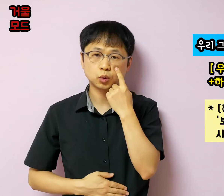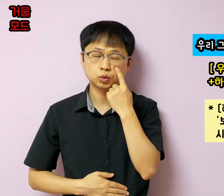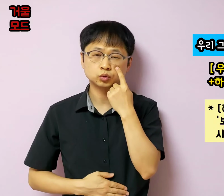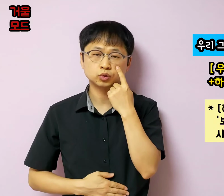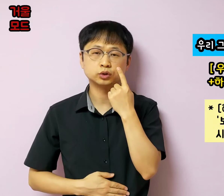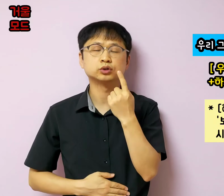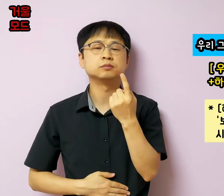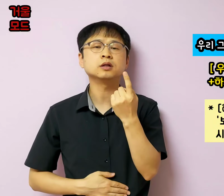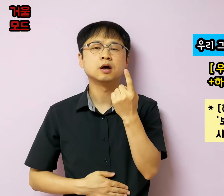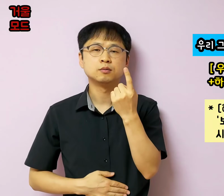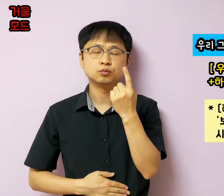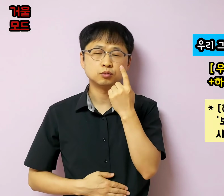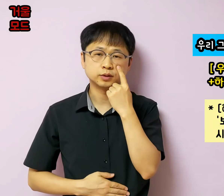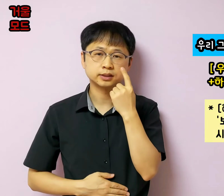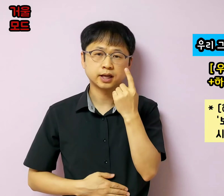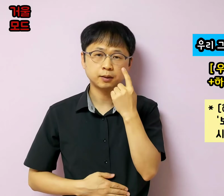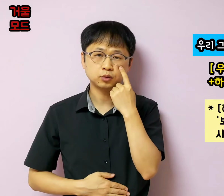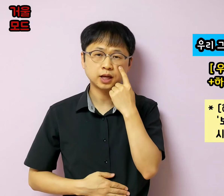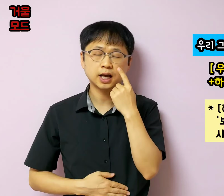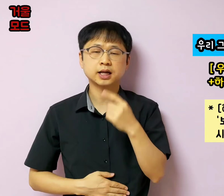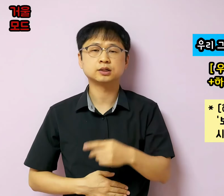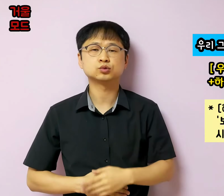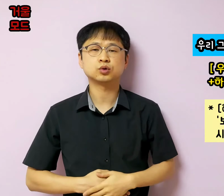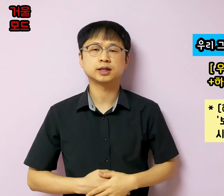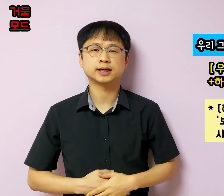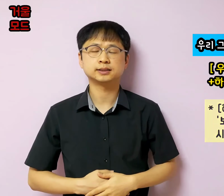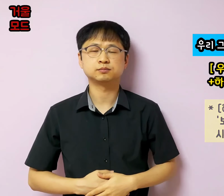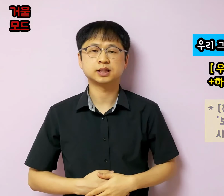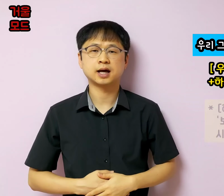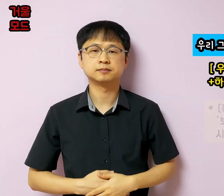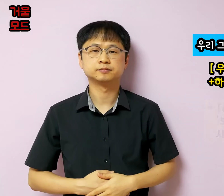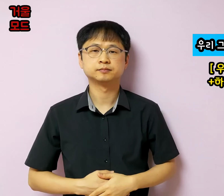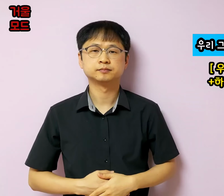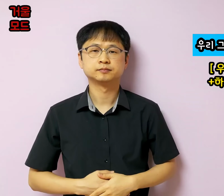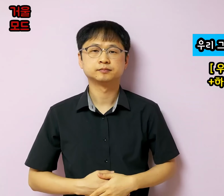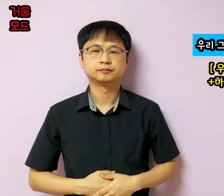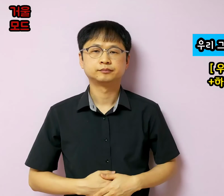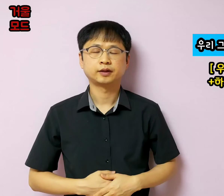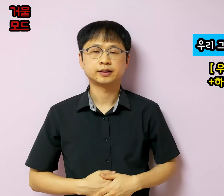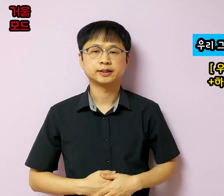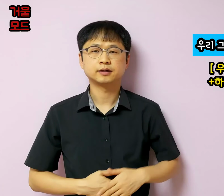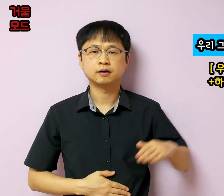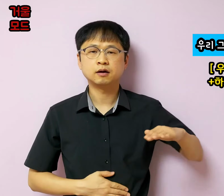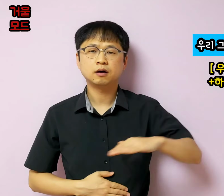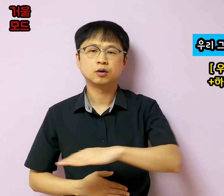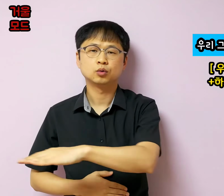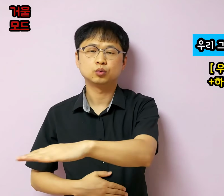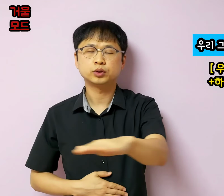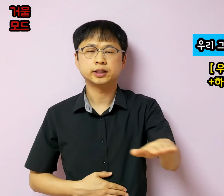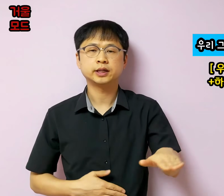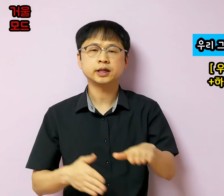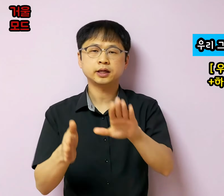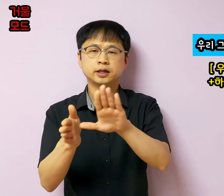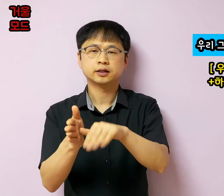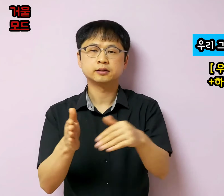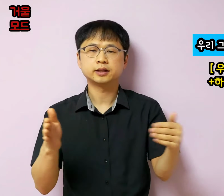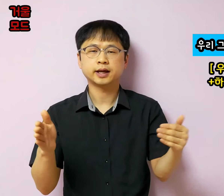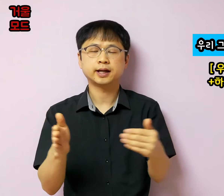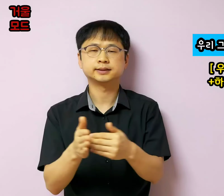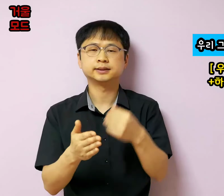톡톡 두들겨 주시면 무엇을 해보다 라는 수어가 되겠습니다. 네, 그래서 우리